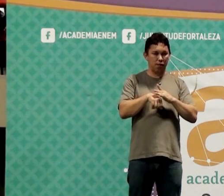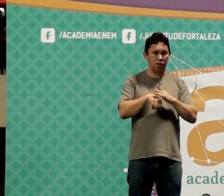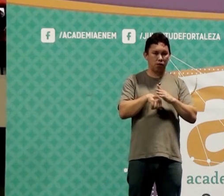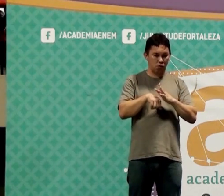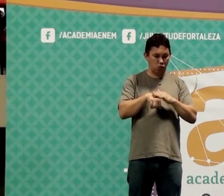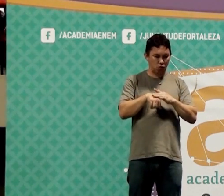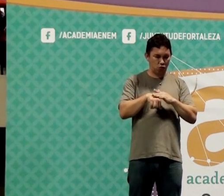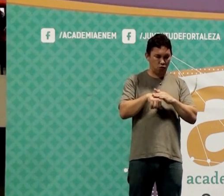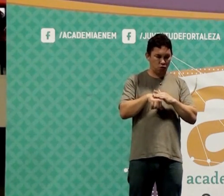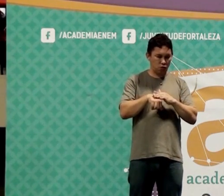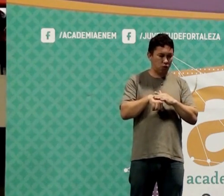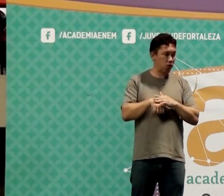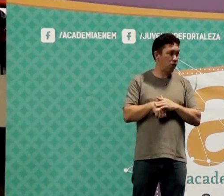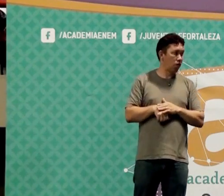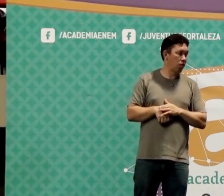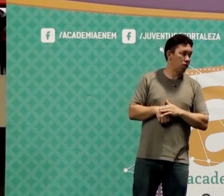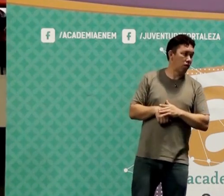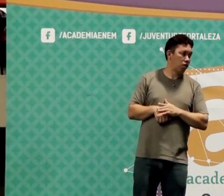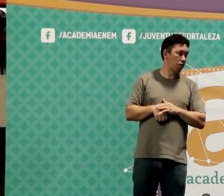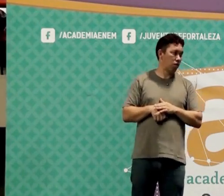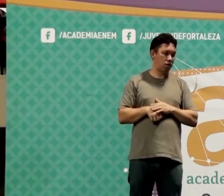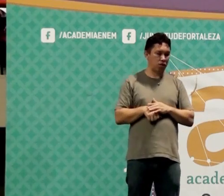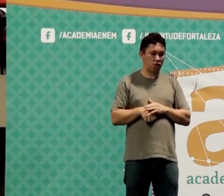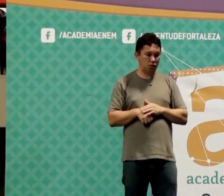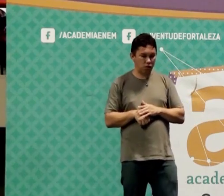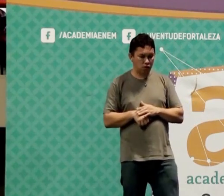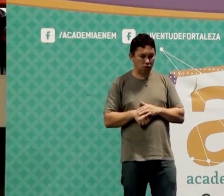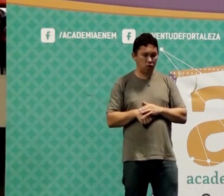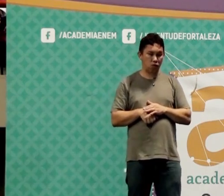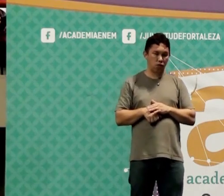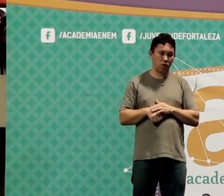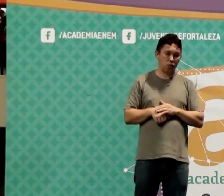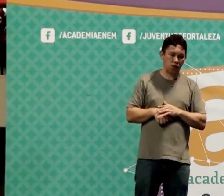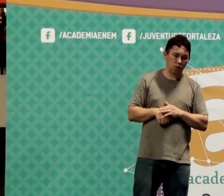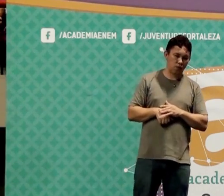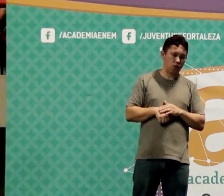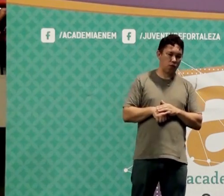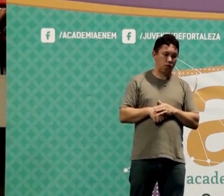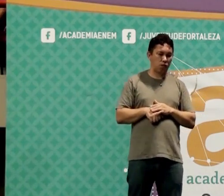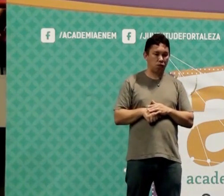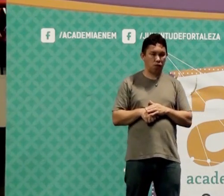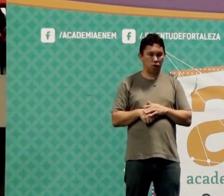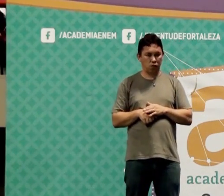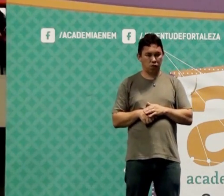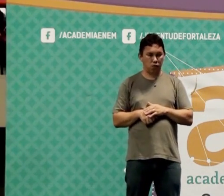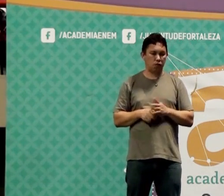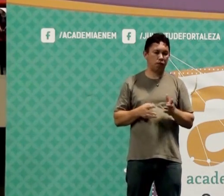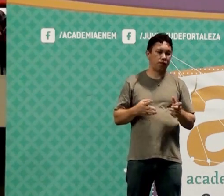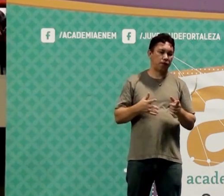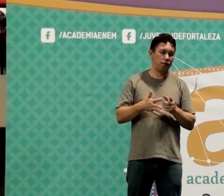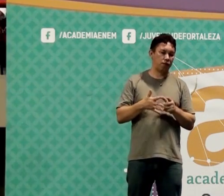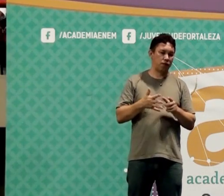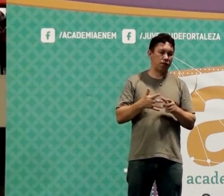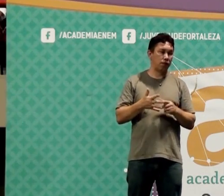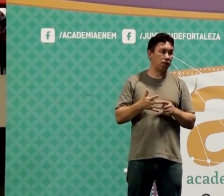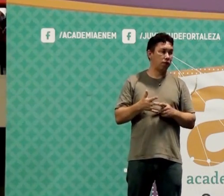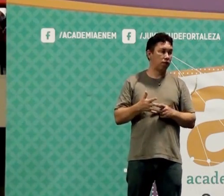da Europa. Estamos nos referindo a que tríade? Qual é a tríade, jovem? Qual é a sequência?